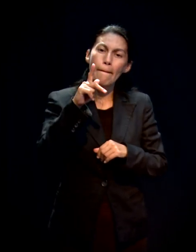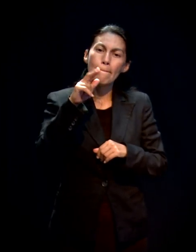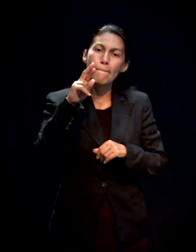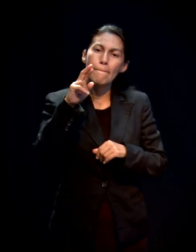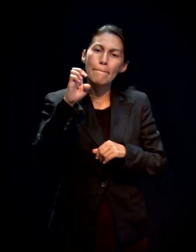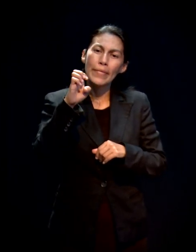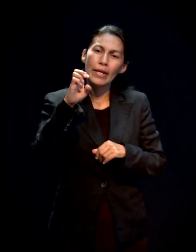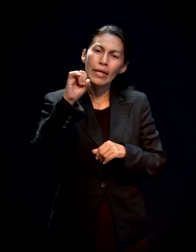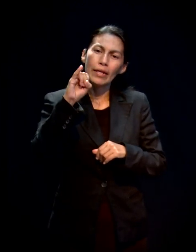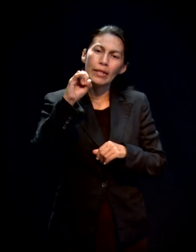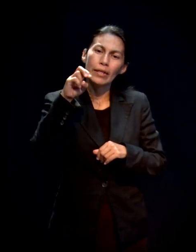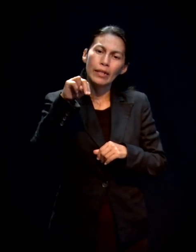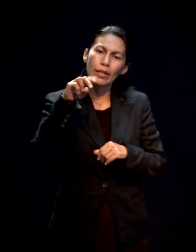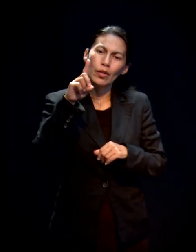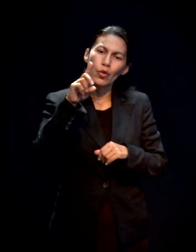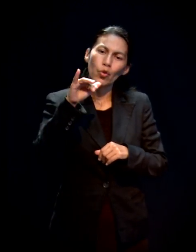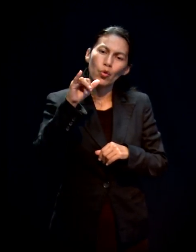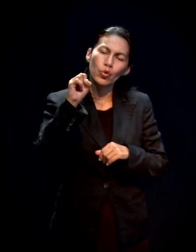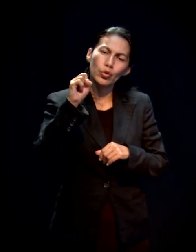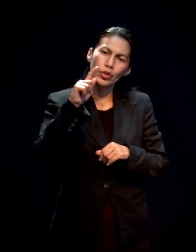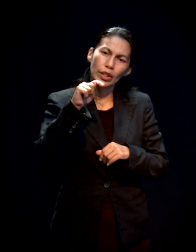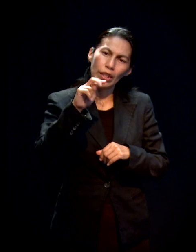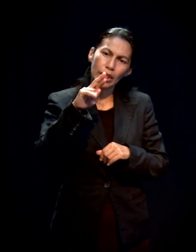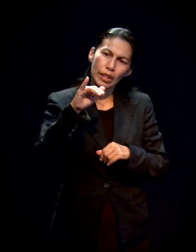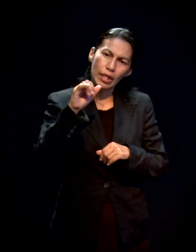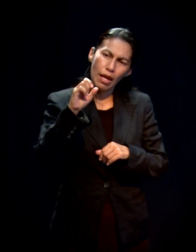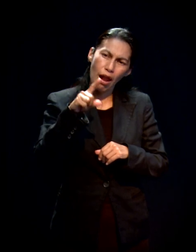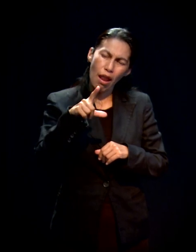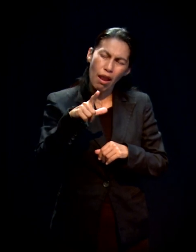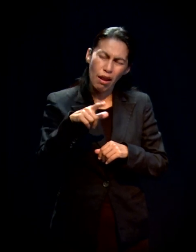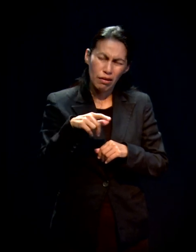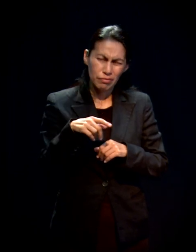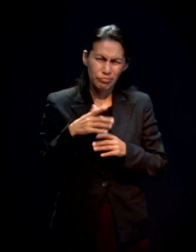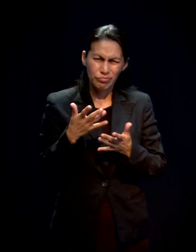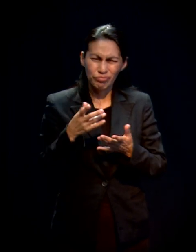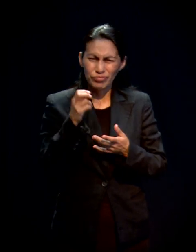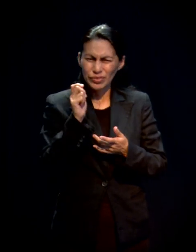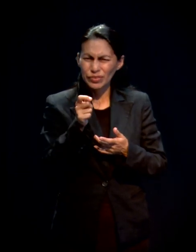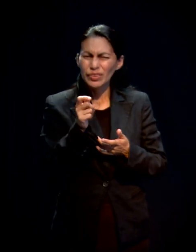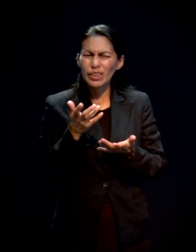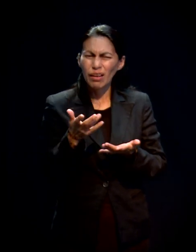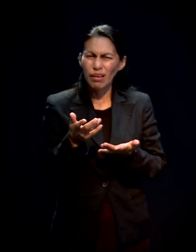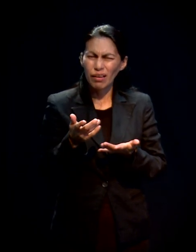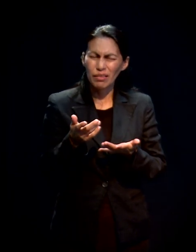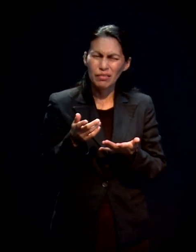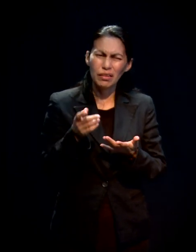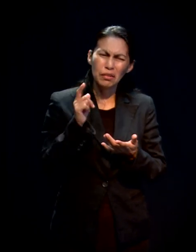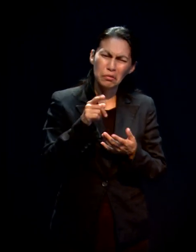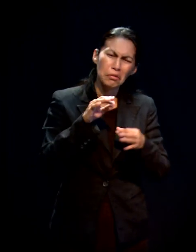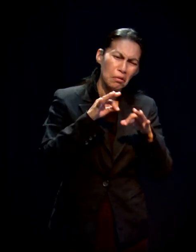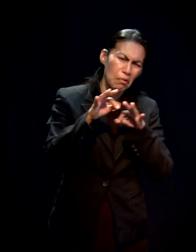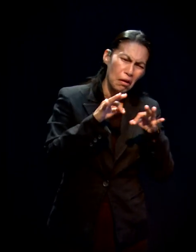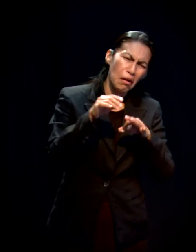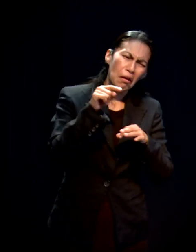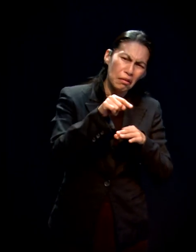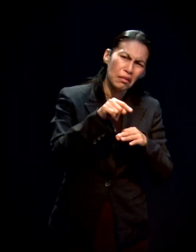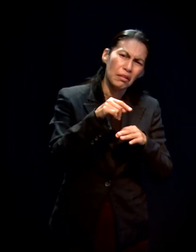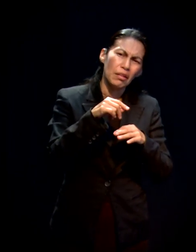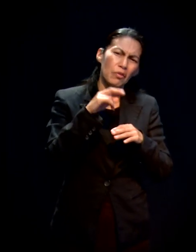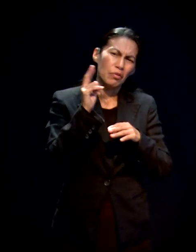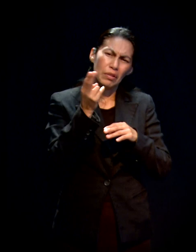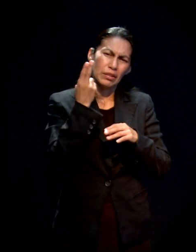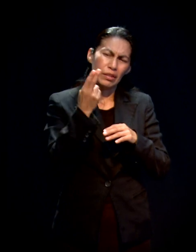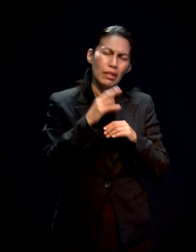perder tiempo yo esté en vez de pues ir a comportar y pues dios me va a bendecir este